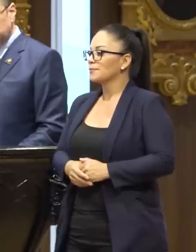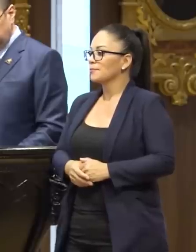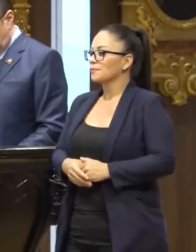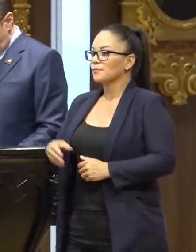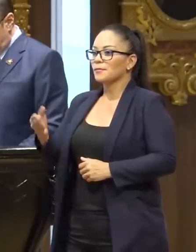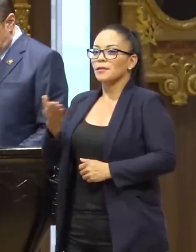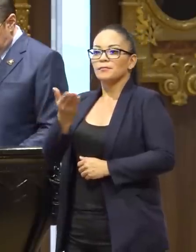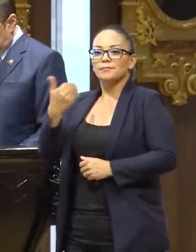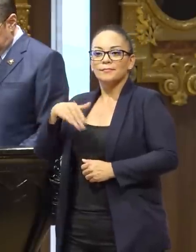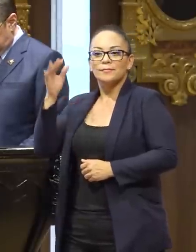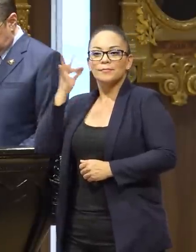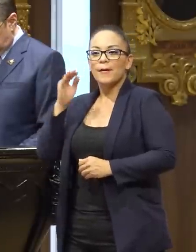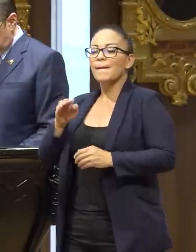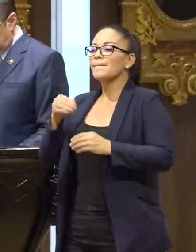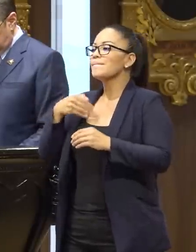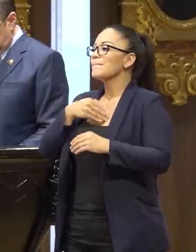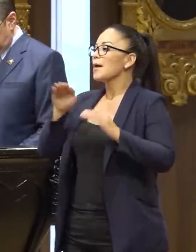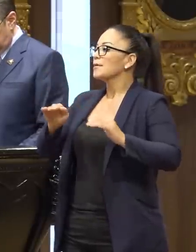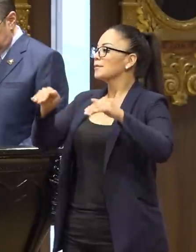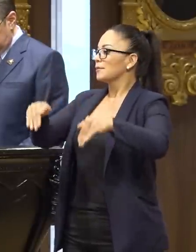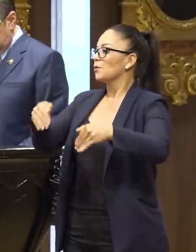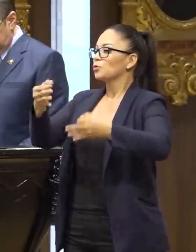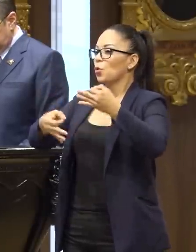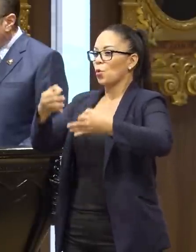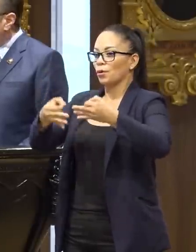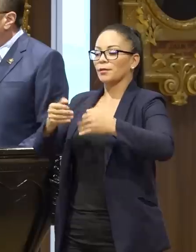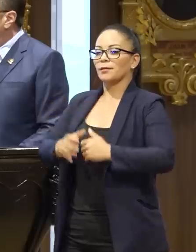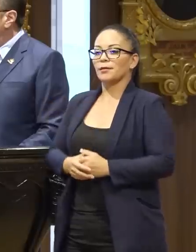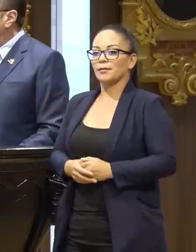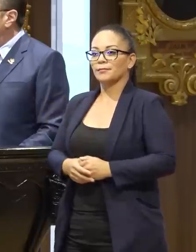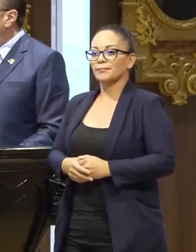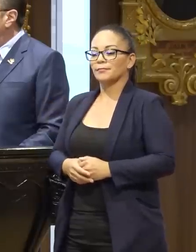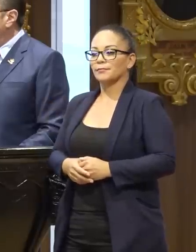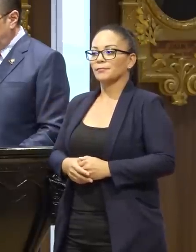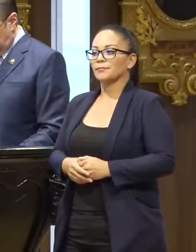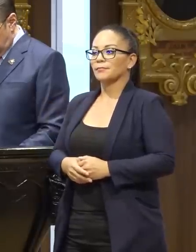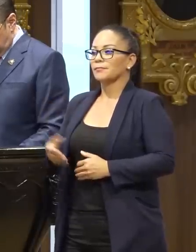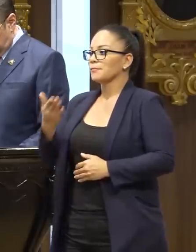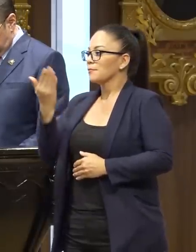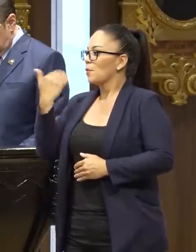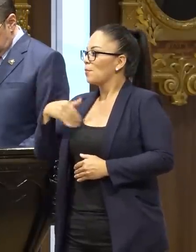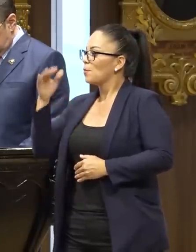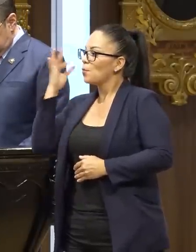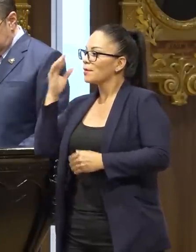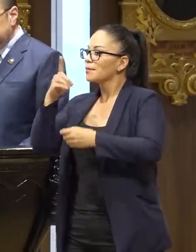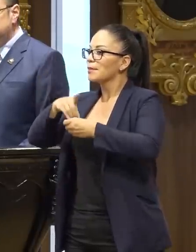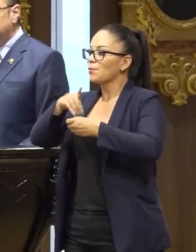señores magistrados de la Corte de Justicia, señoras y señores diputados,